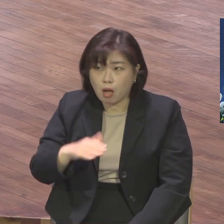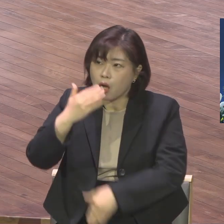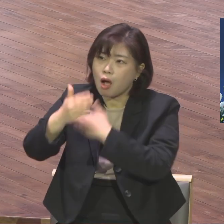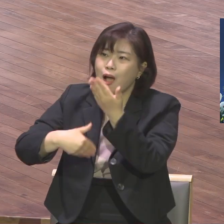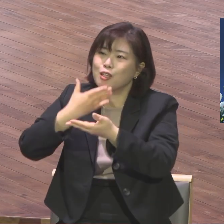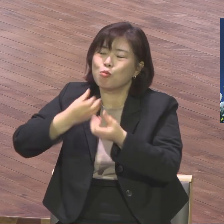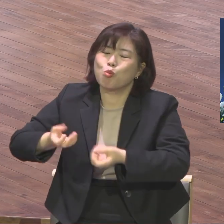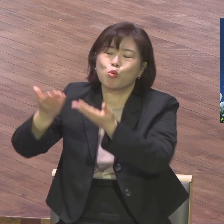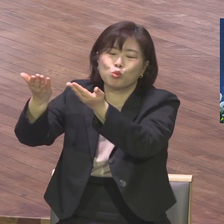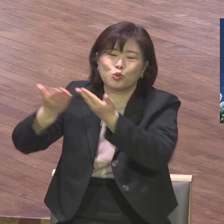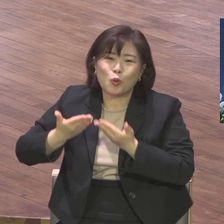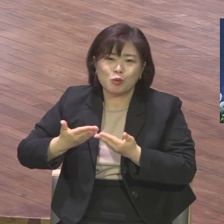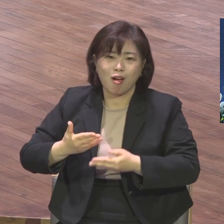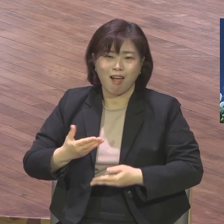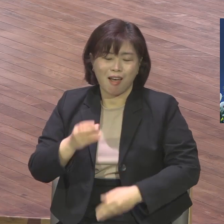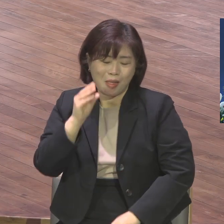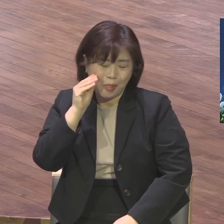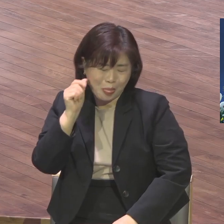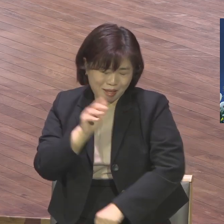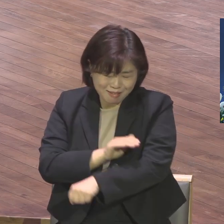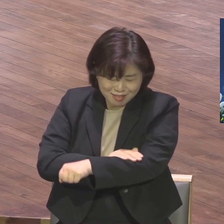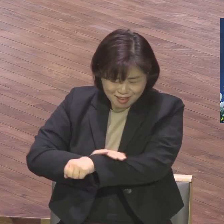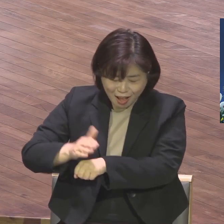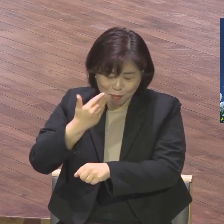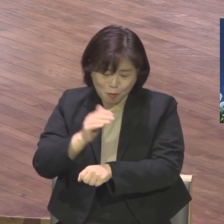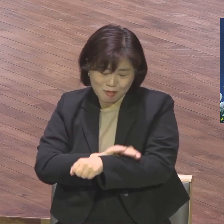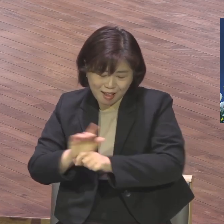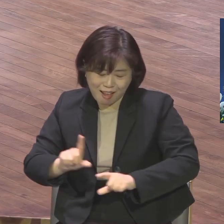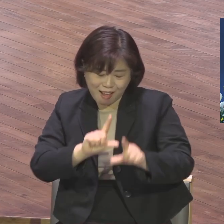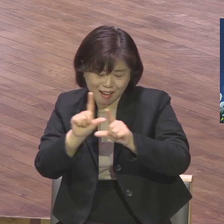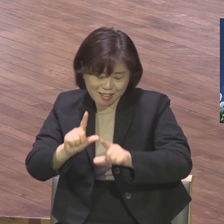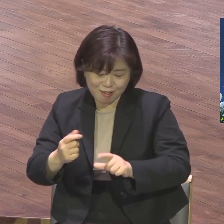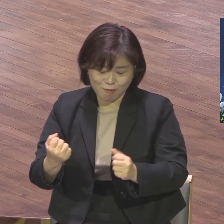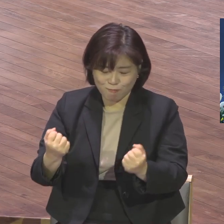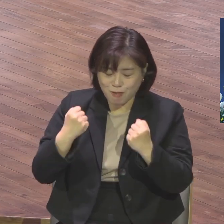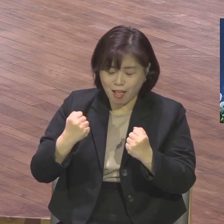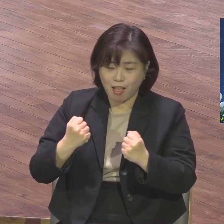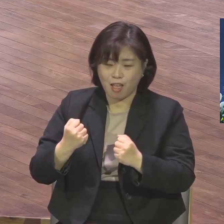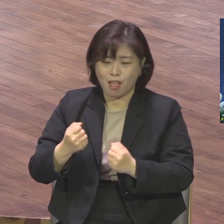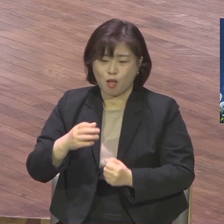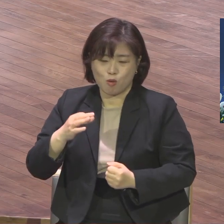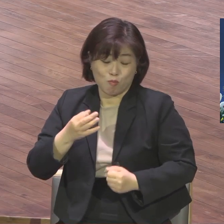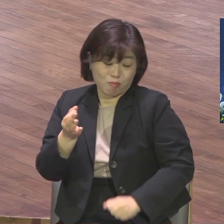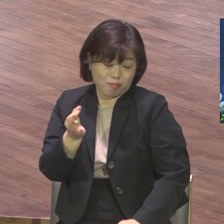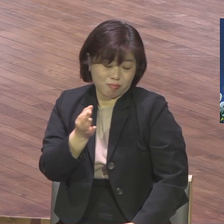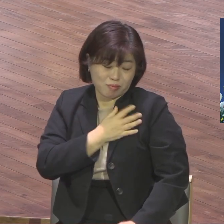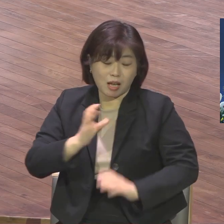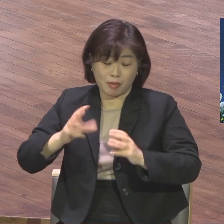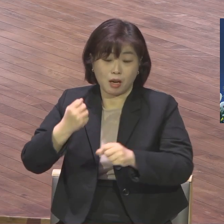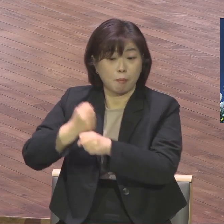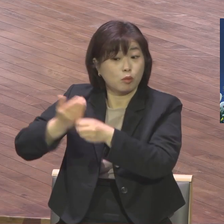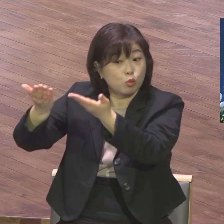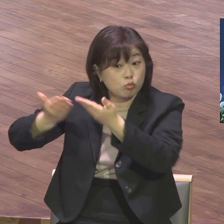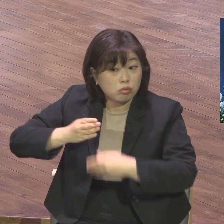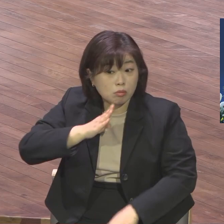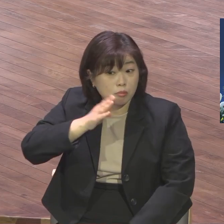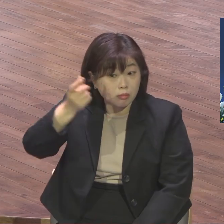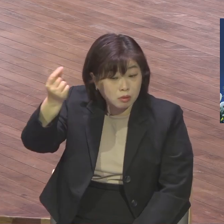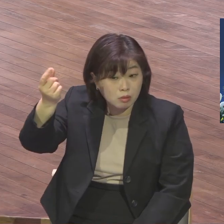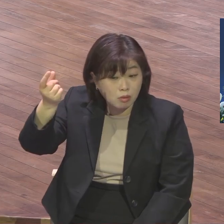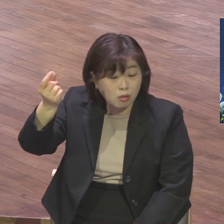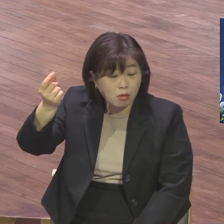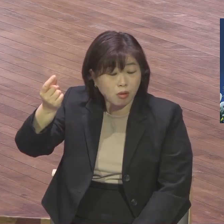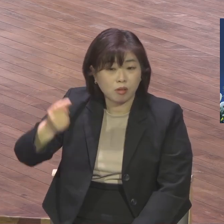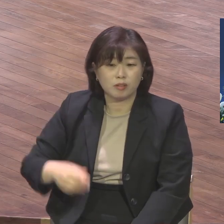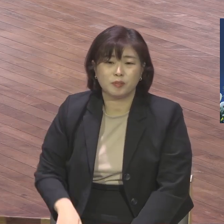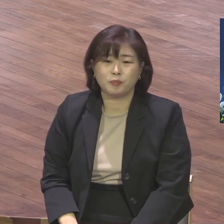어떻게 이론으로 현실을 설명할 거예요? 못합니다. 하나밖에 없어요. 이 나라가